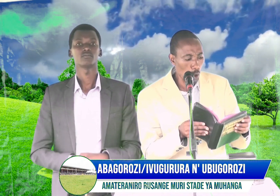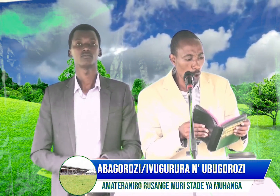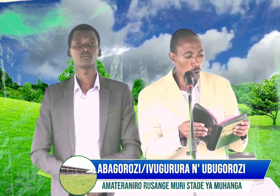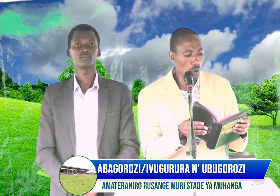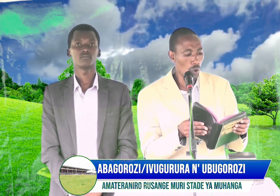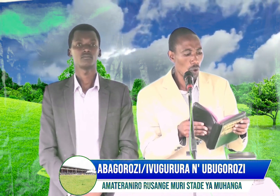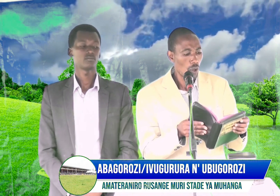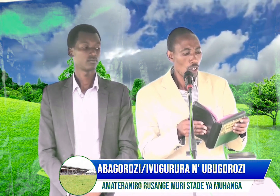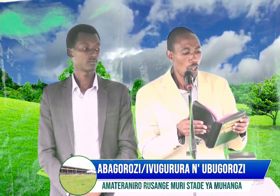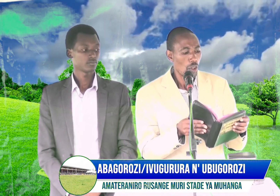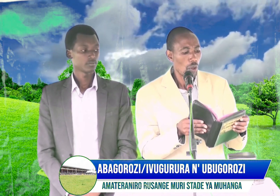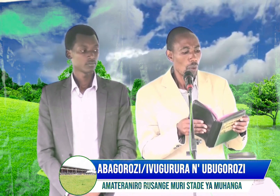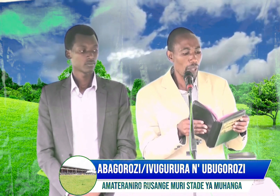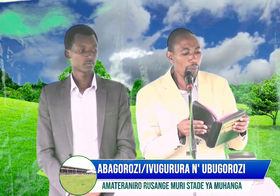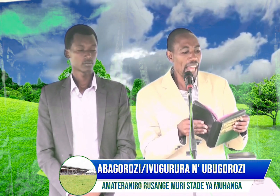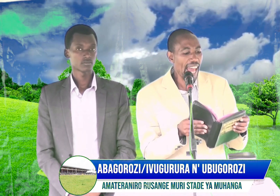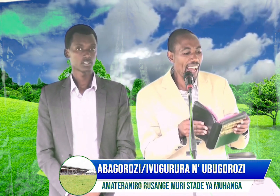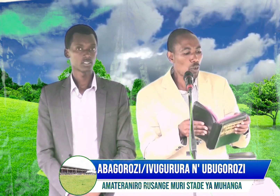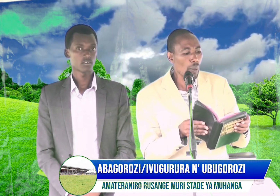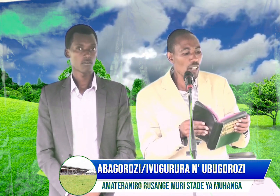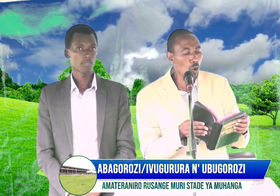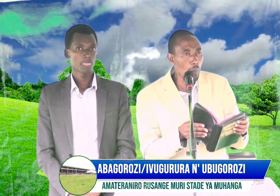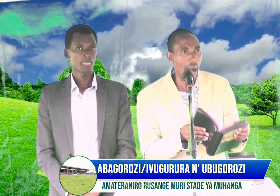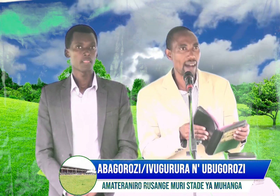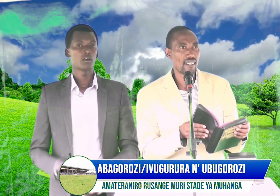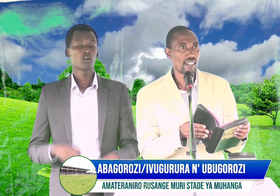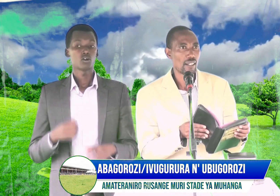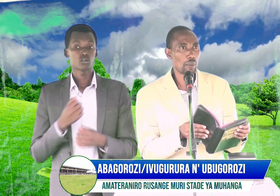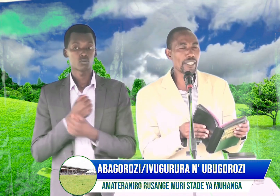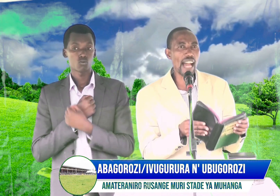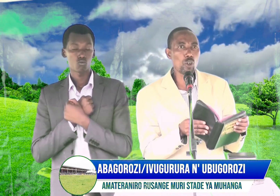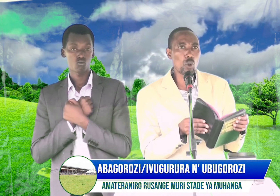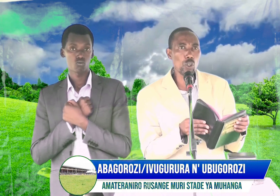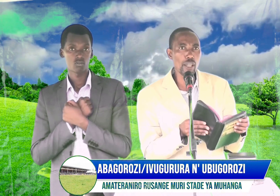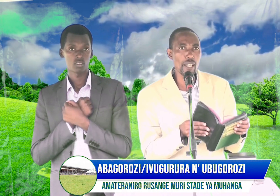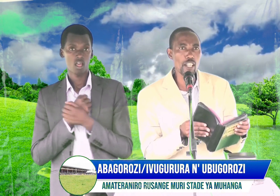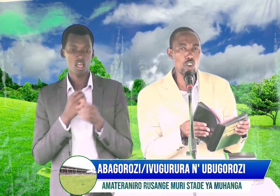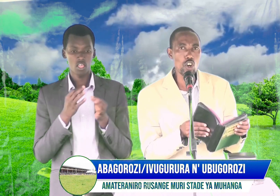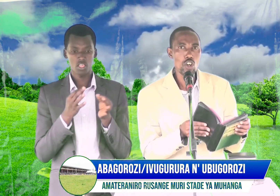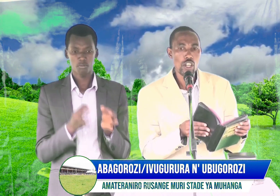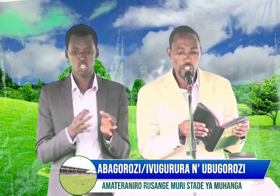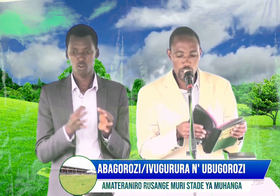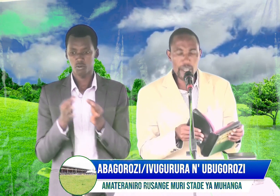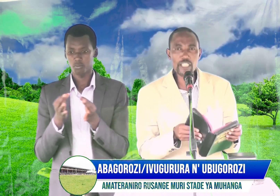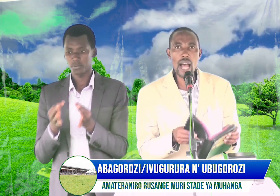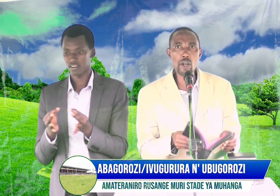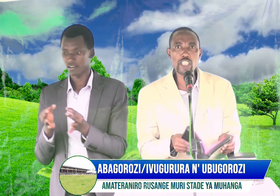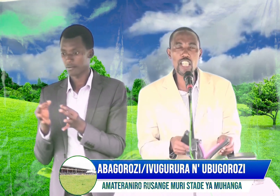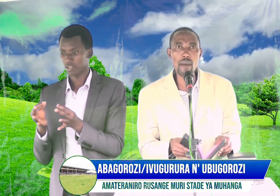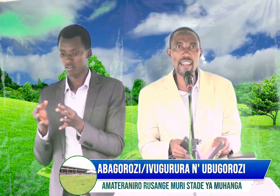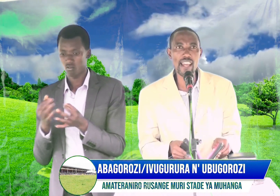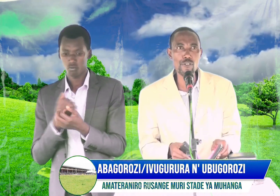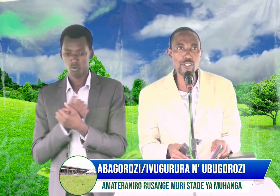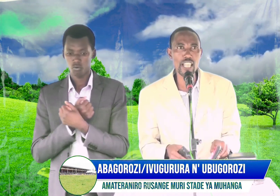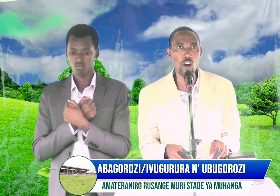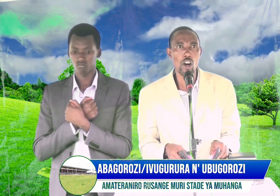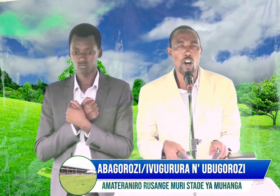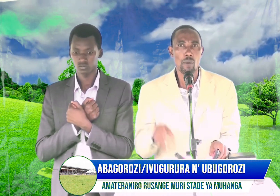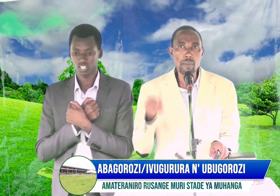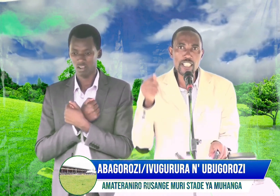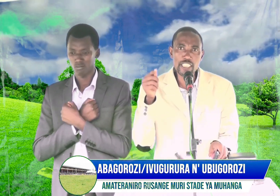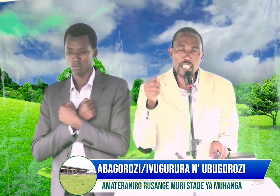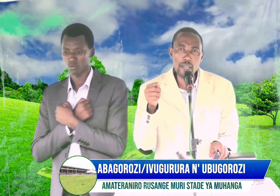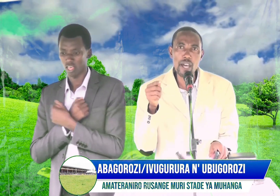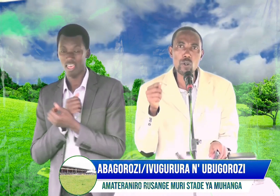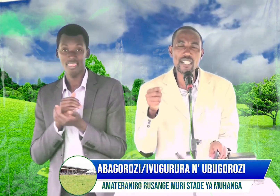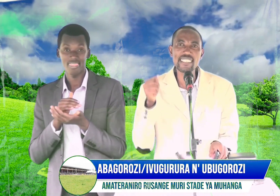gukunda utuntu bibyara kuba inguma burya gukunda ibintu niba ijambo ry'imana rivuze ngo